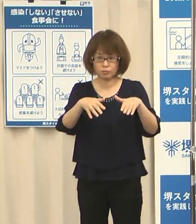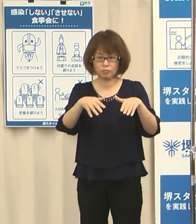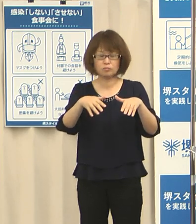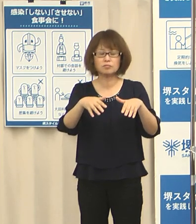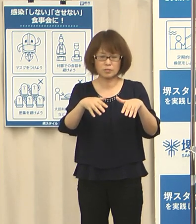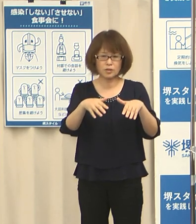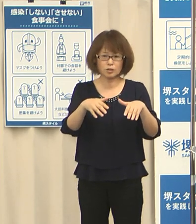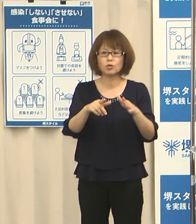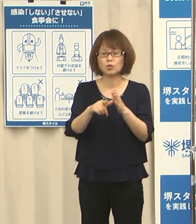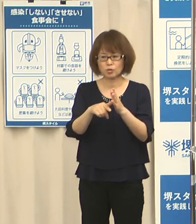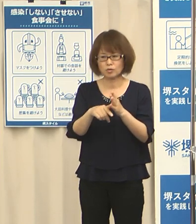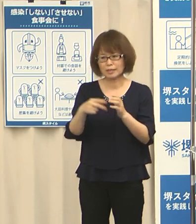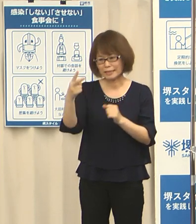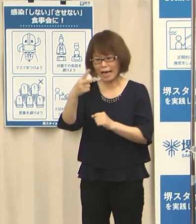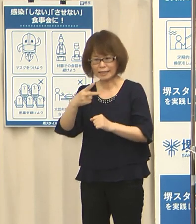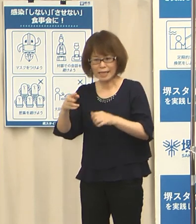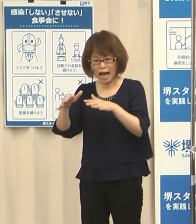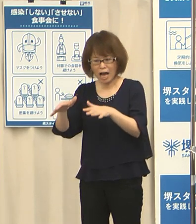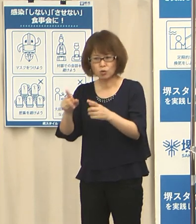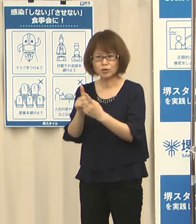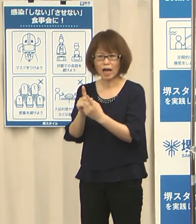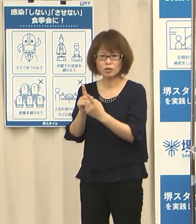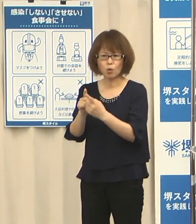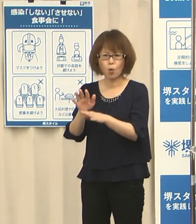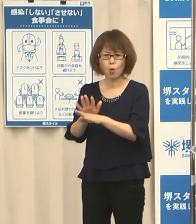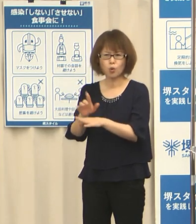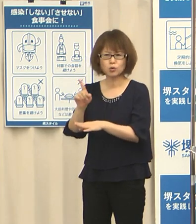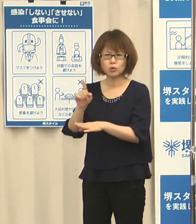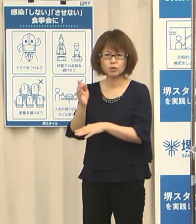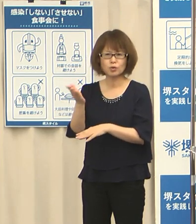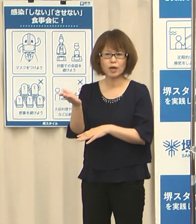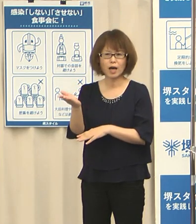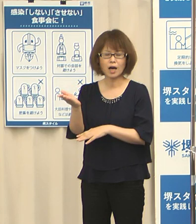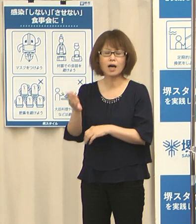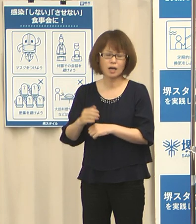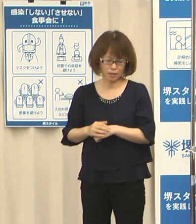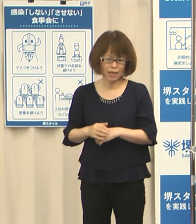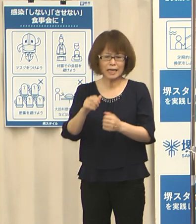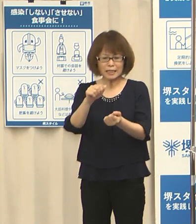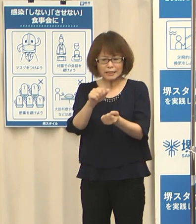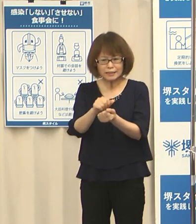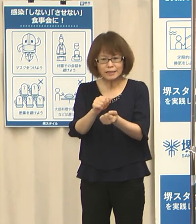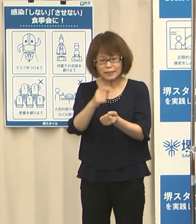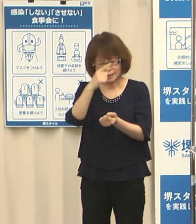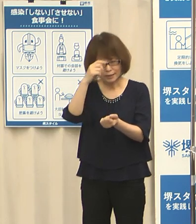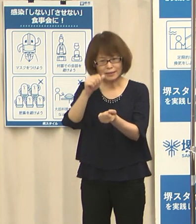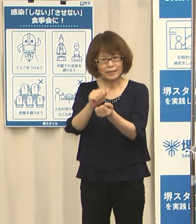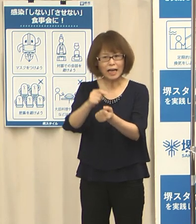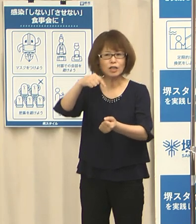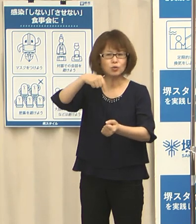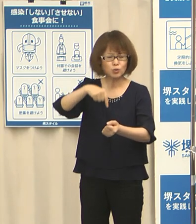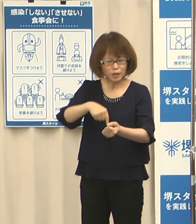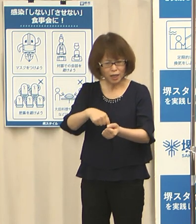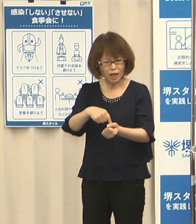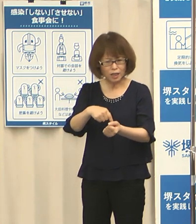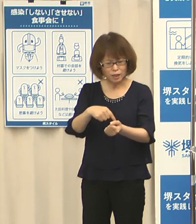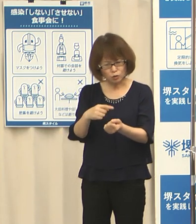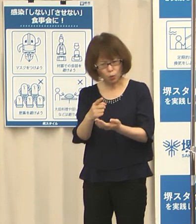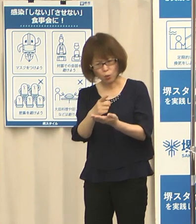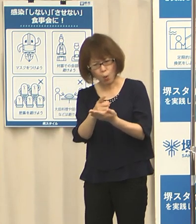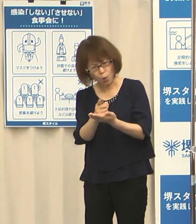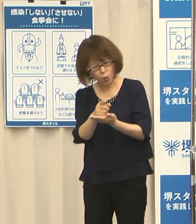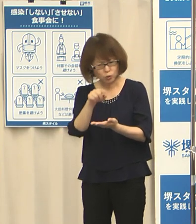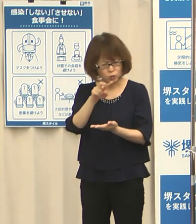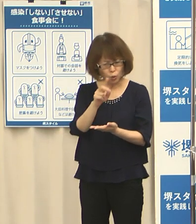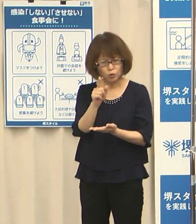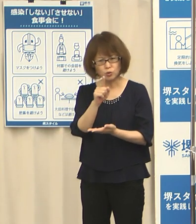迎え備えてどう対応していくかというときに、まあ、堺での兆候をいち早く察知するということが目的でした。